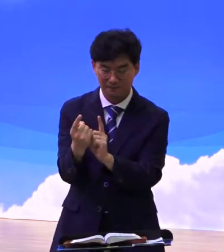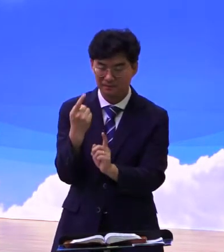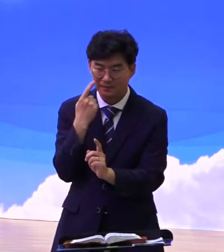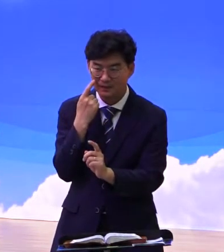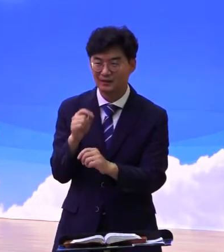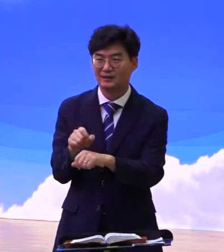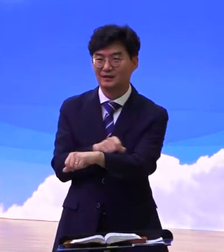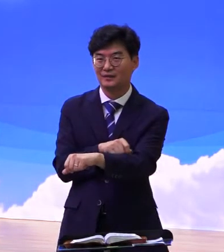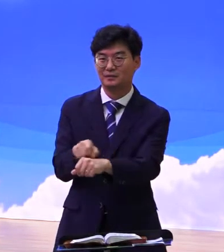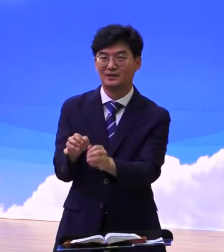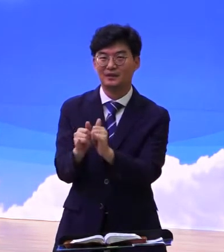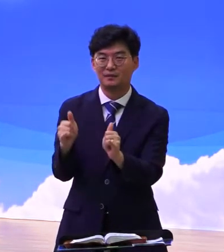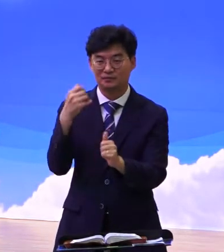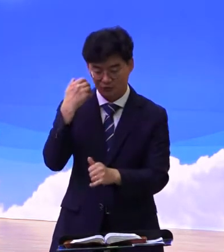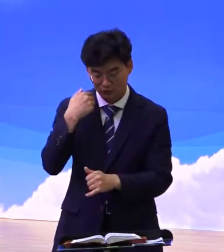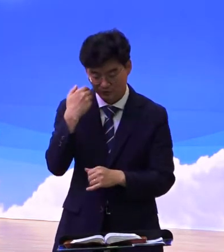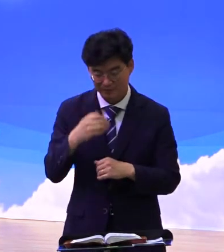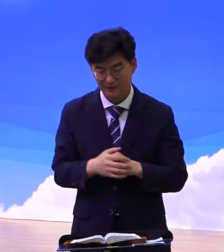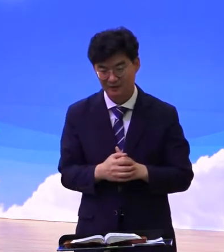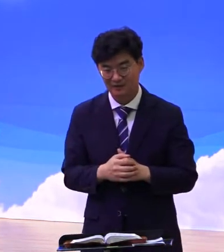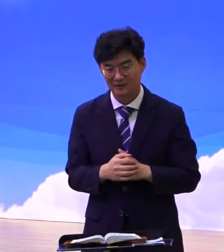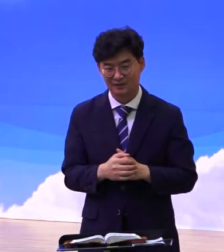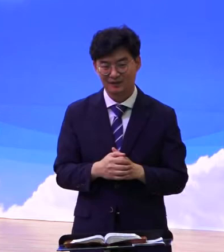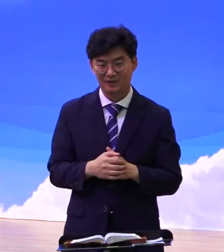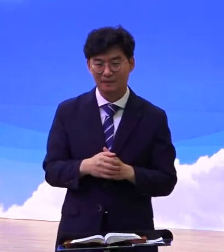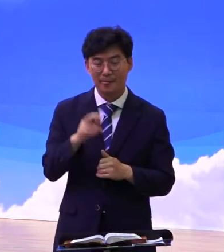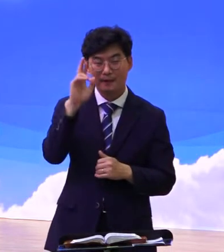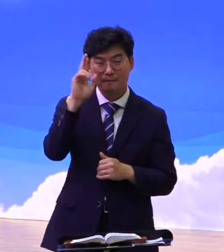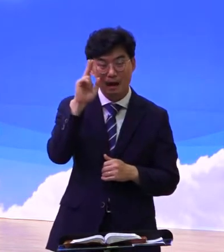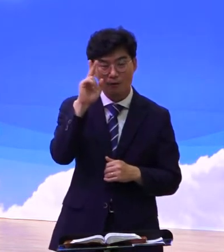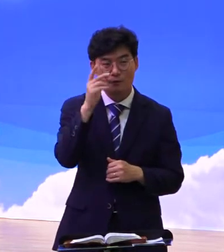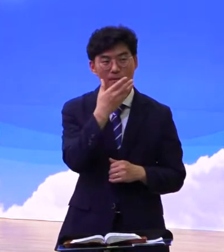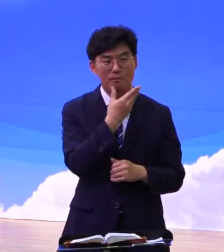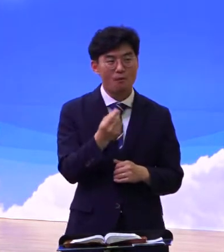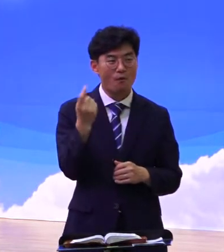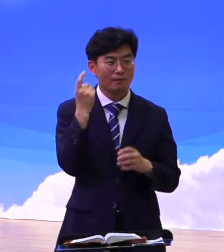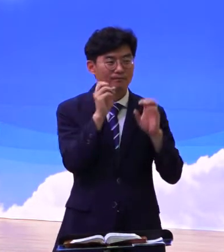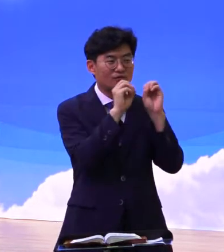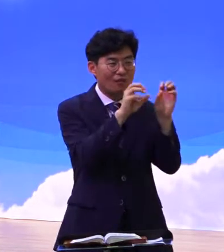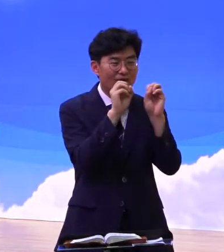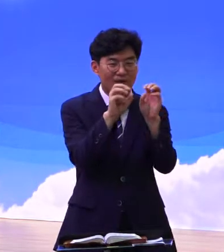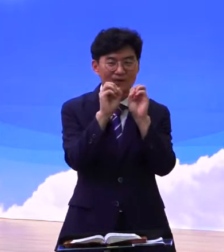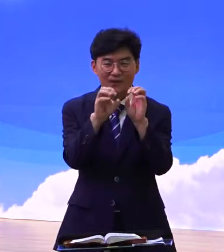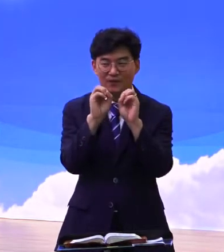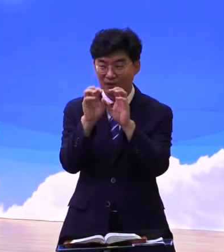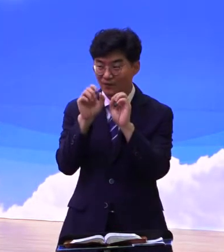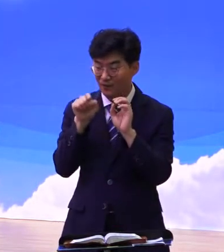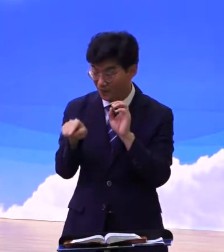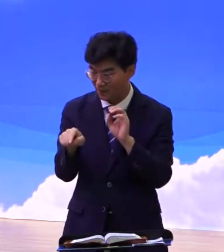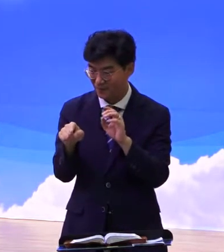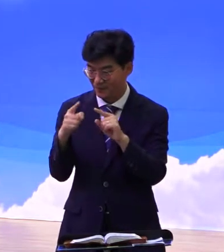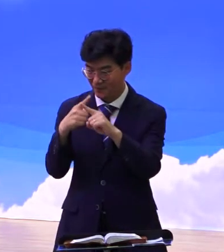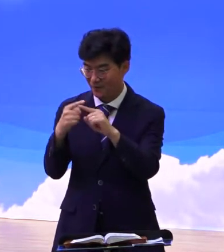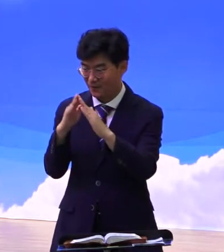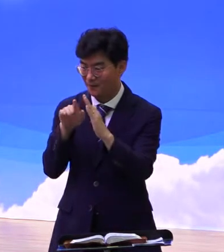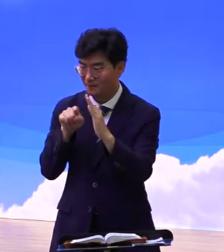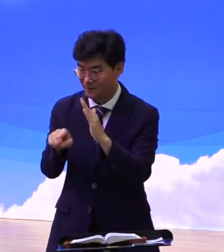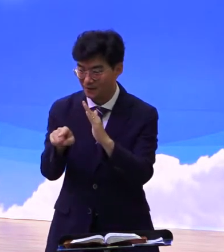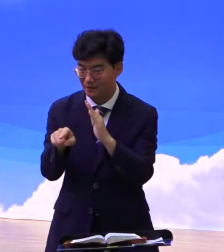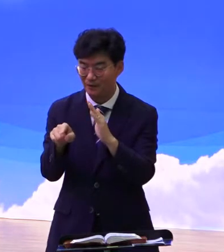어떤 사람들이냐면, 바울이 복음을 전하고 하나님의 말씀을 전할 때에 아주